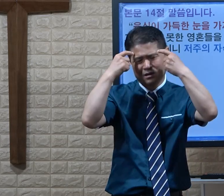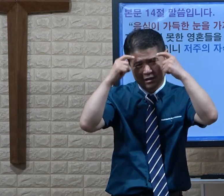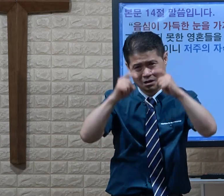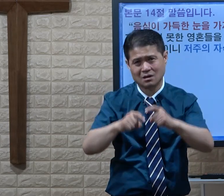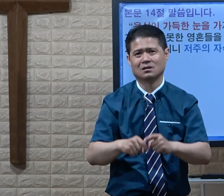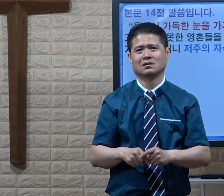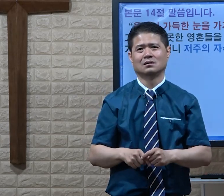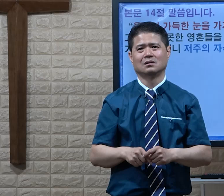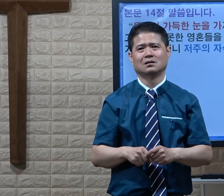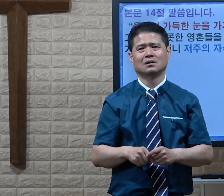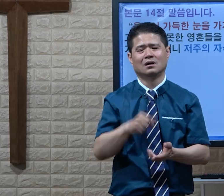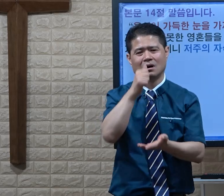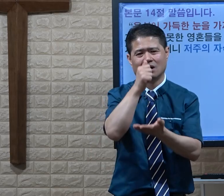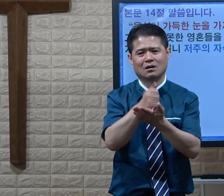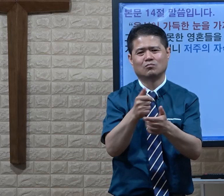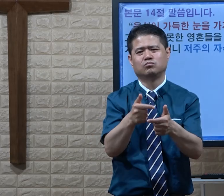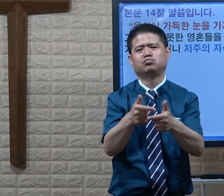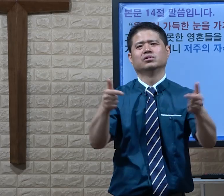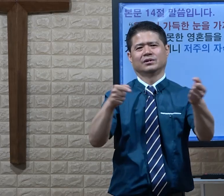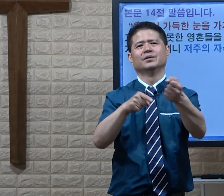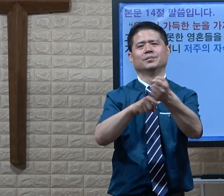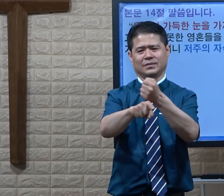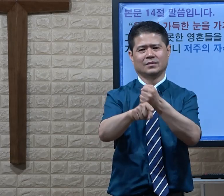여러분들이 정말 분별하기를 바랍니다.